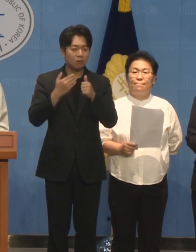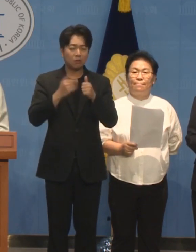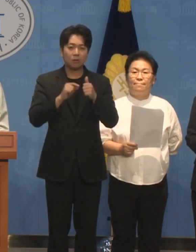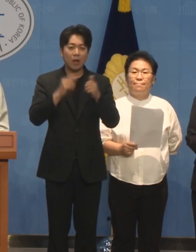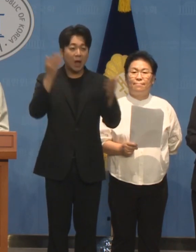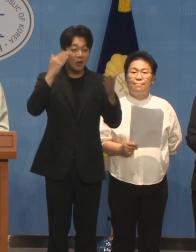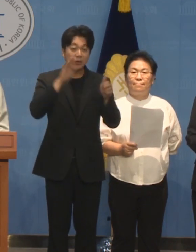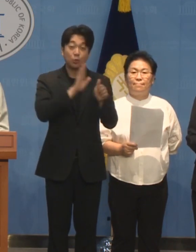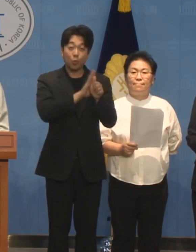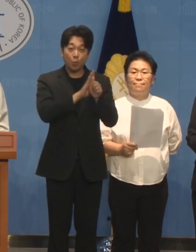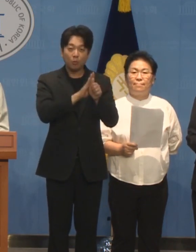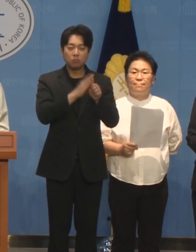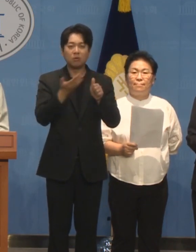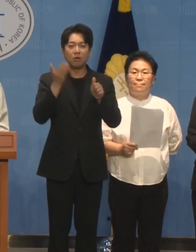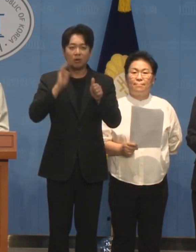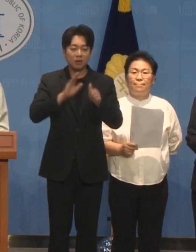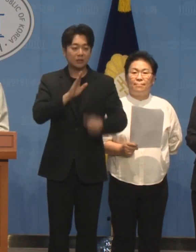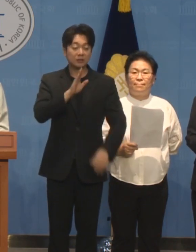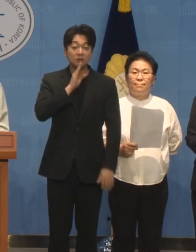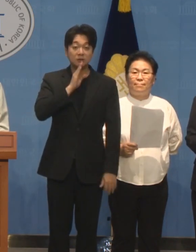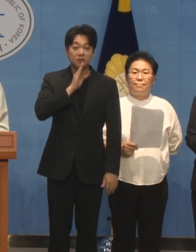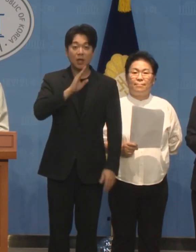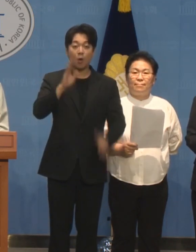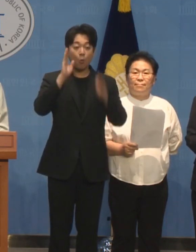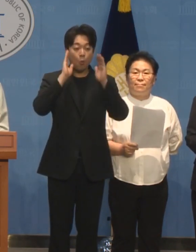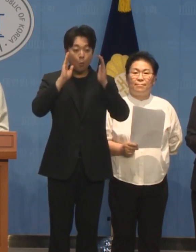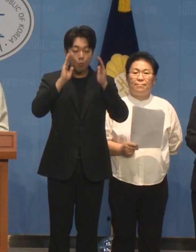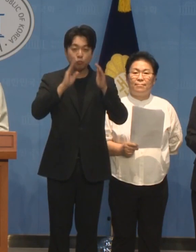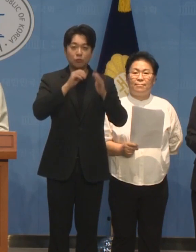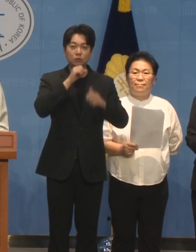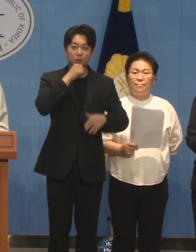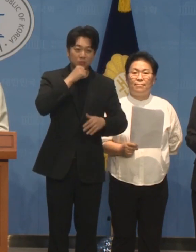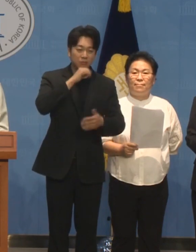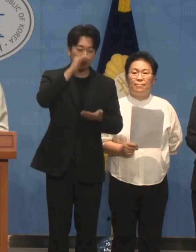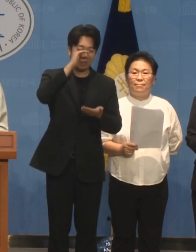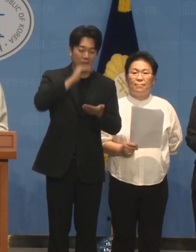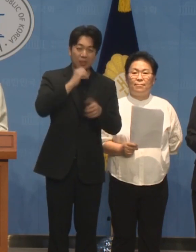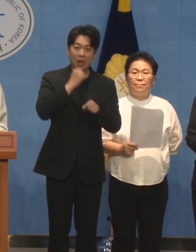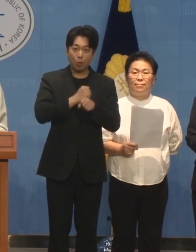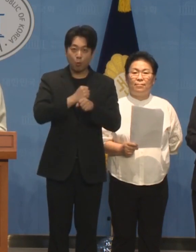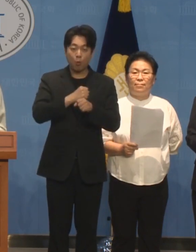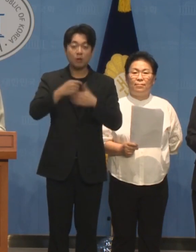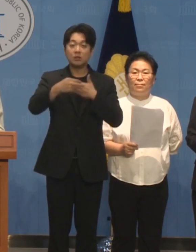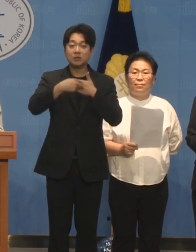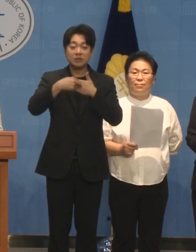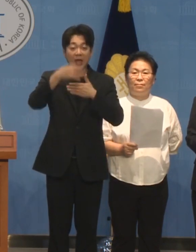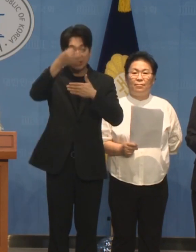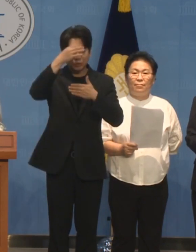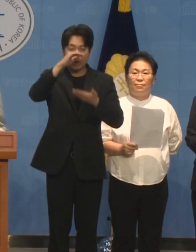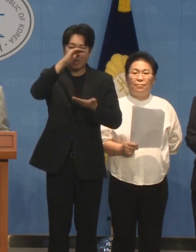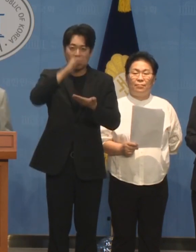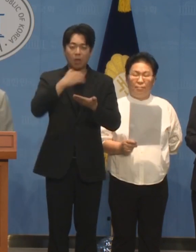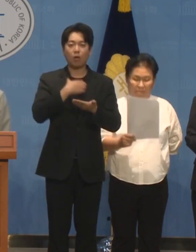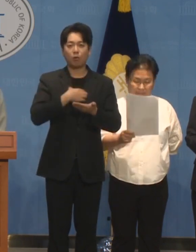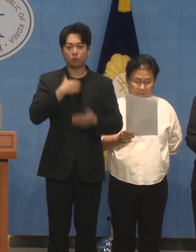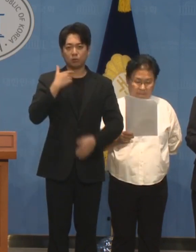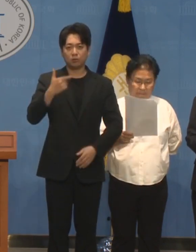쏟아내면서 의대 교육의 질이 강화될 수 있다며 모순된 주장과 궤변만 늘어놓았습니다.